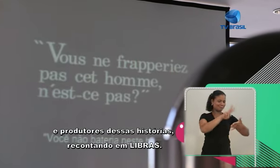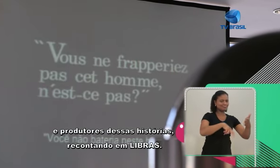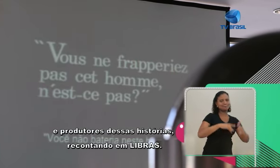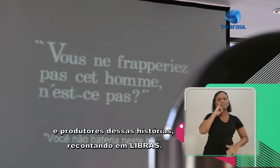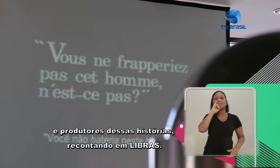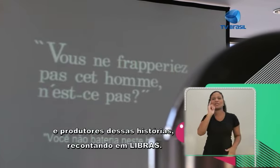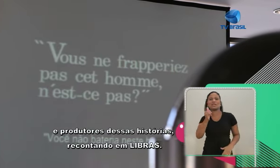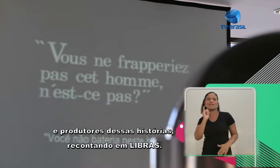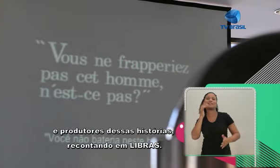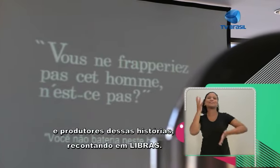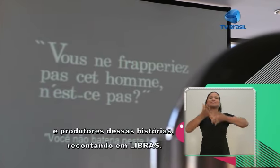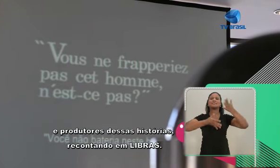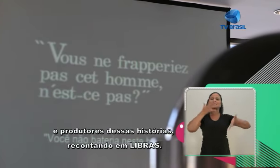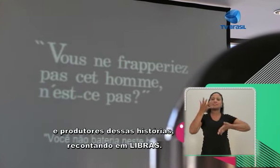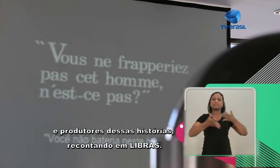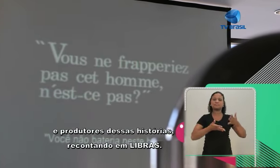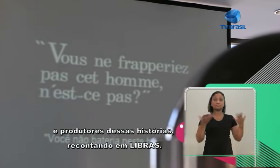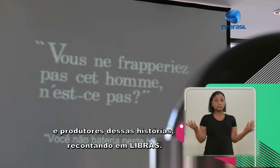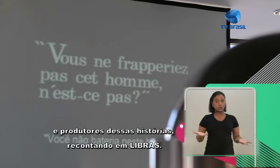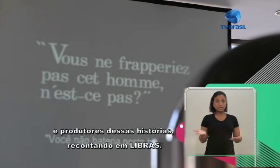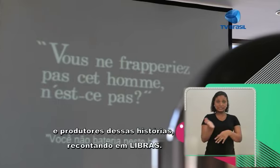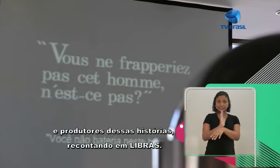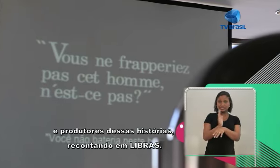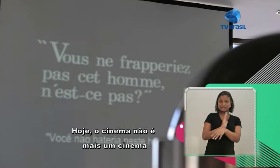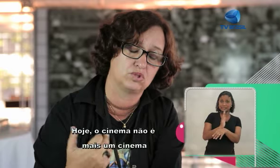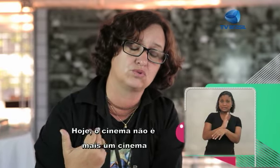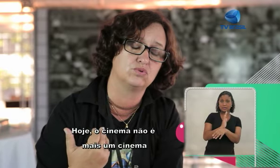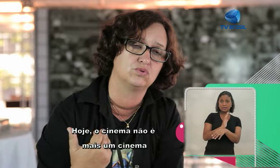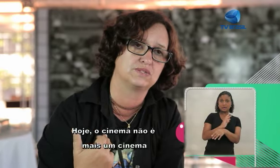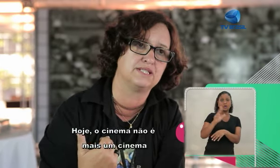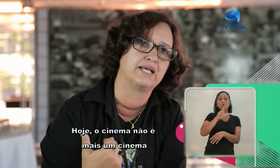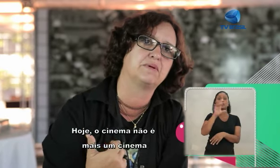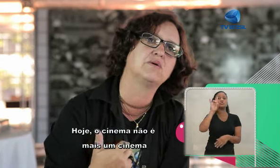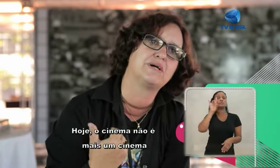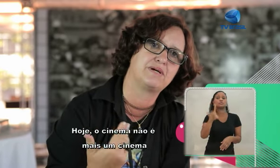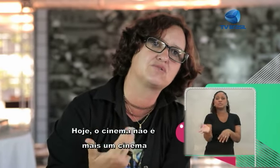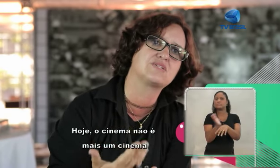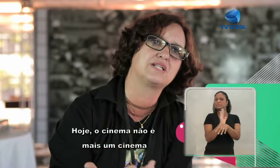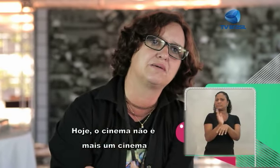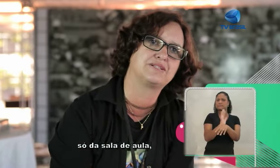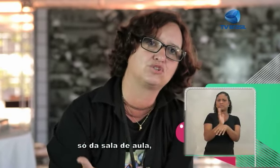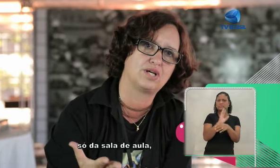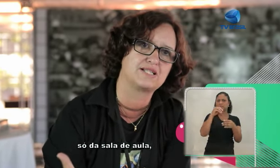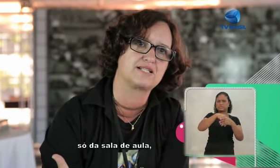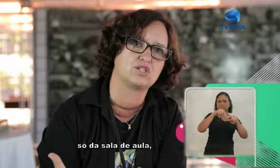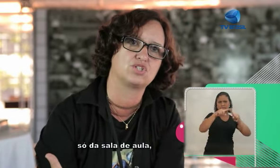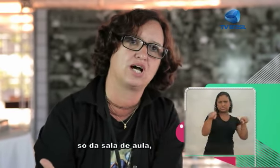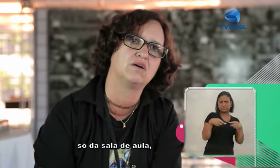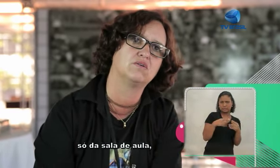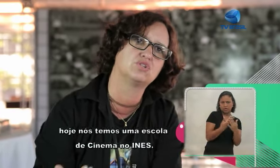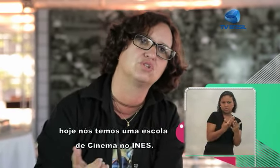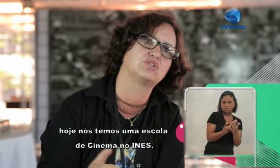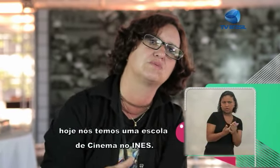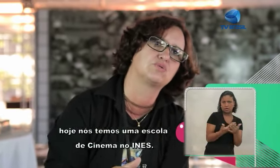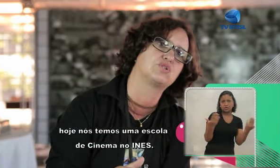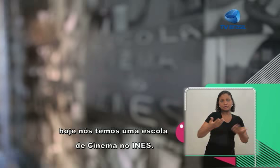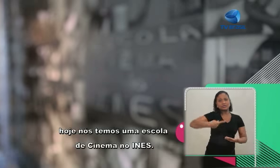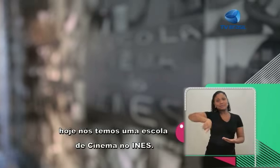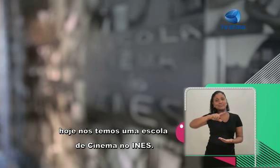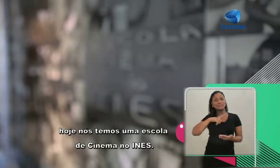né? Recontando em libras. Hoje o cinema não é mais um cinema só da sala de aula, hoje nós temos uma escola de cinema